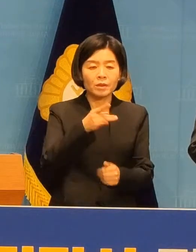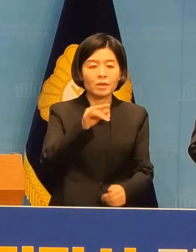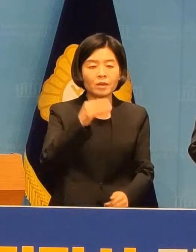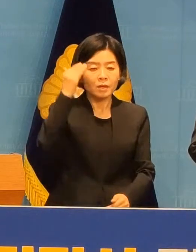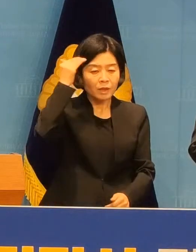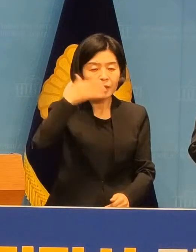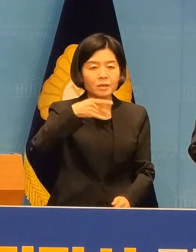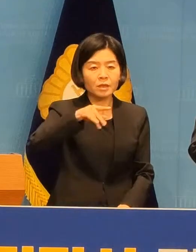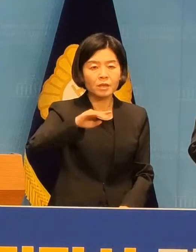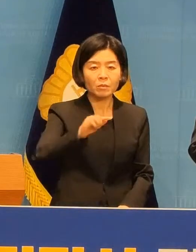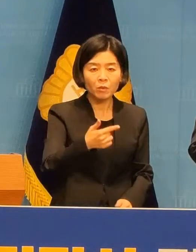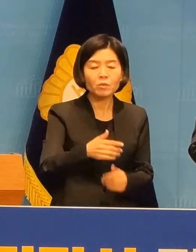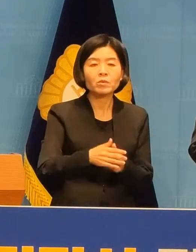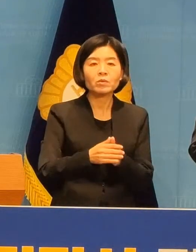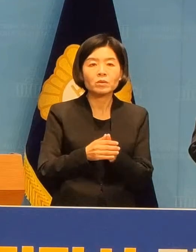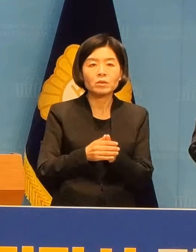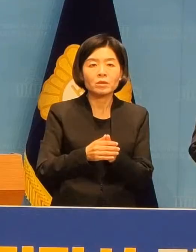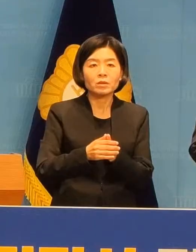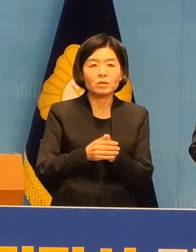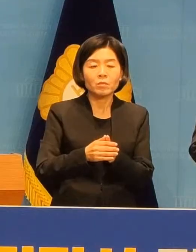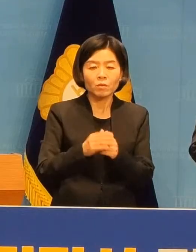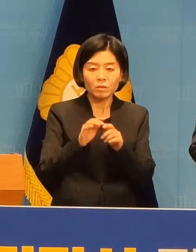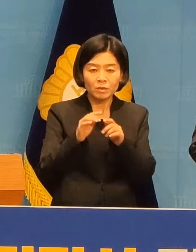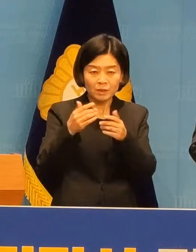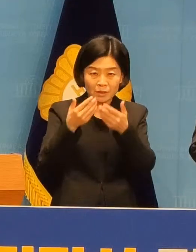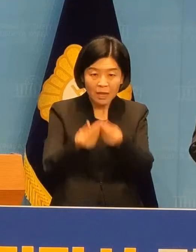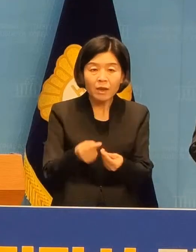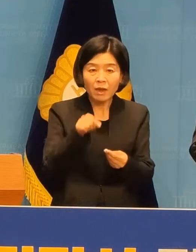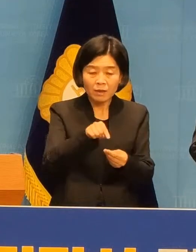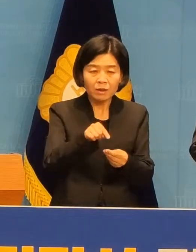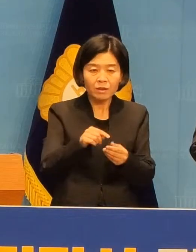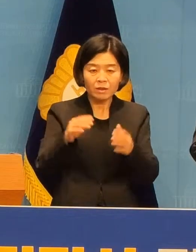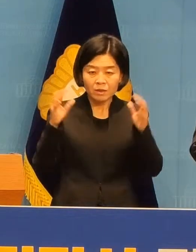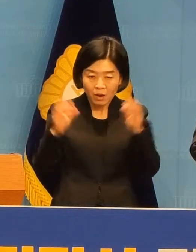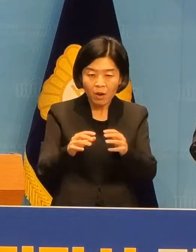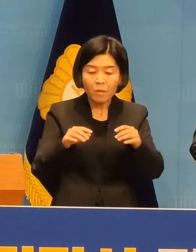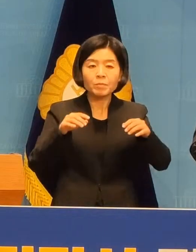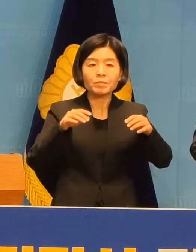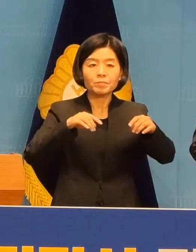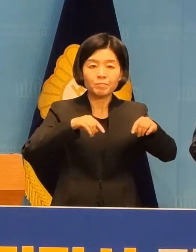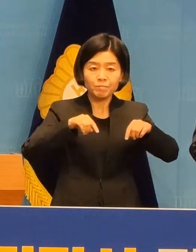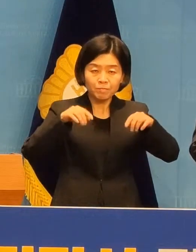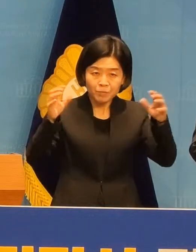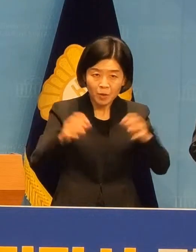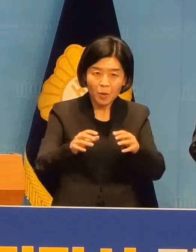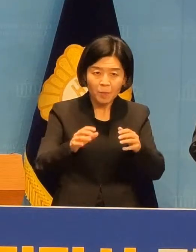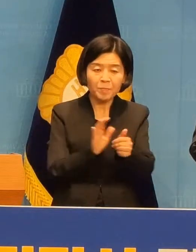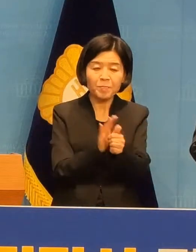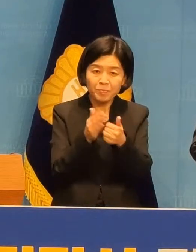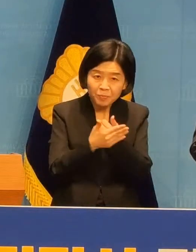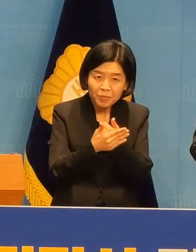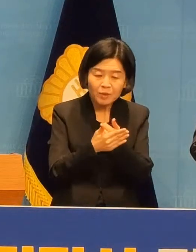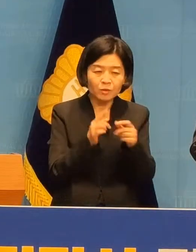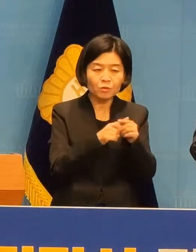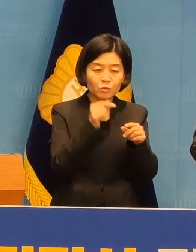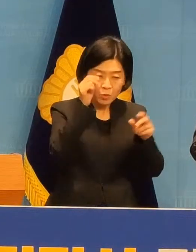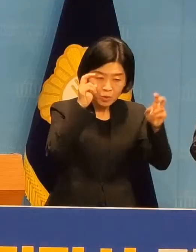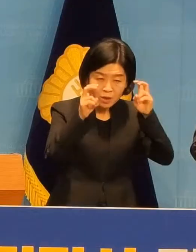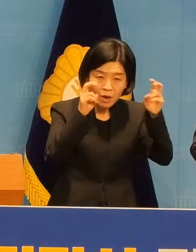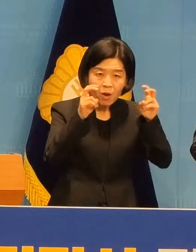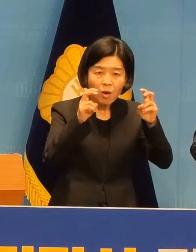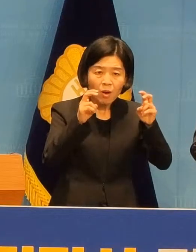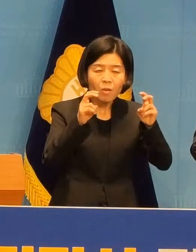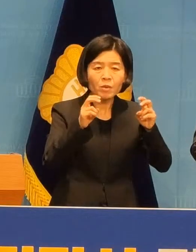세븐브로이 사례를 통해 협업이 중소기업의 도약이 아닌 몰락으로 이어지는 불공정 구제의